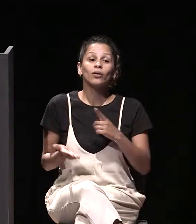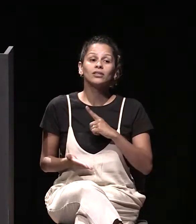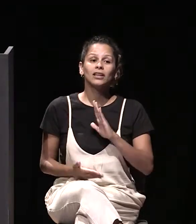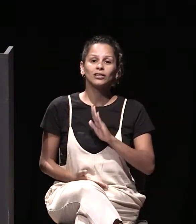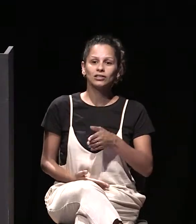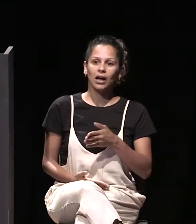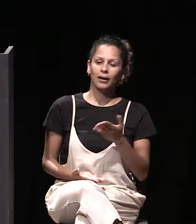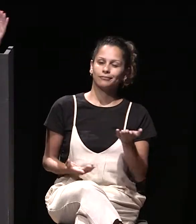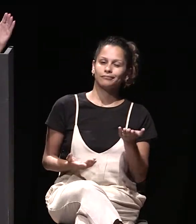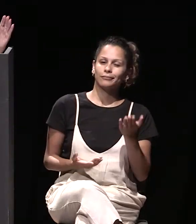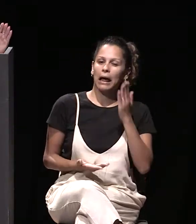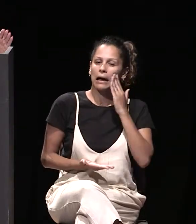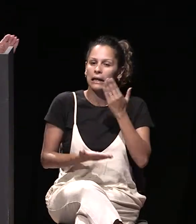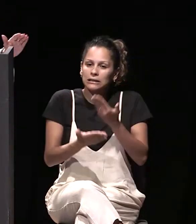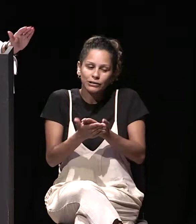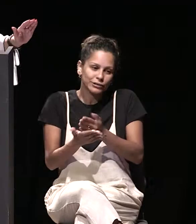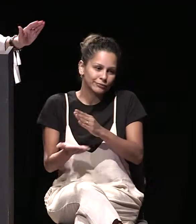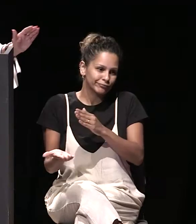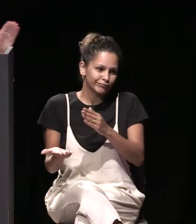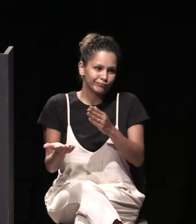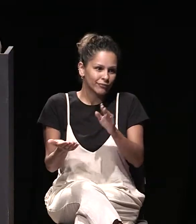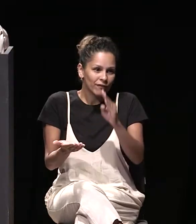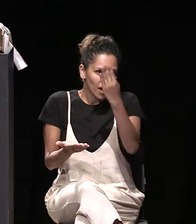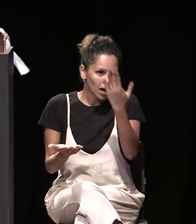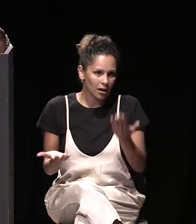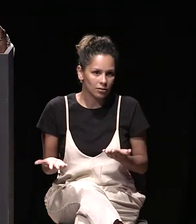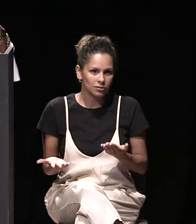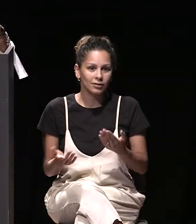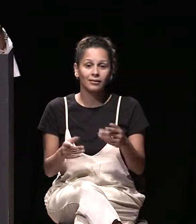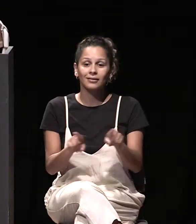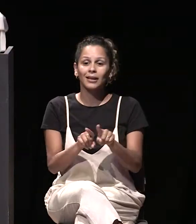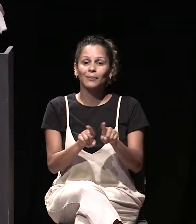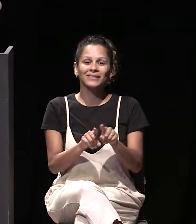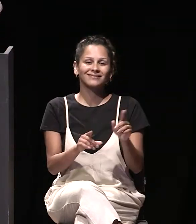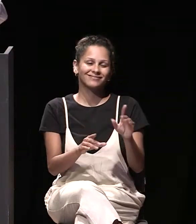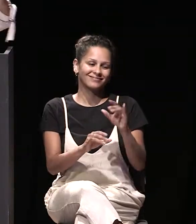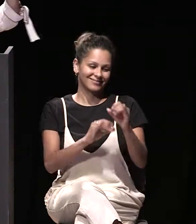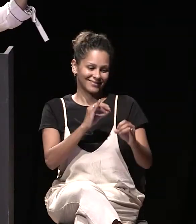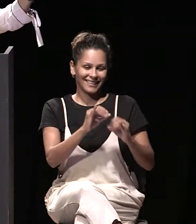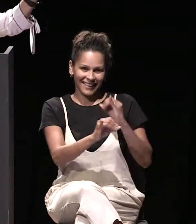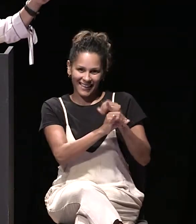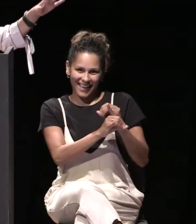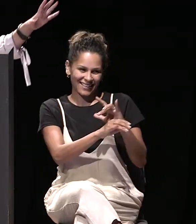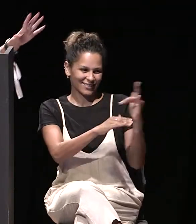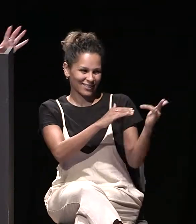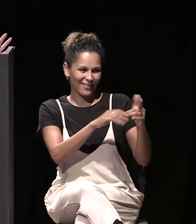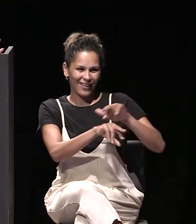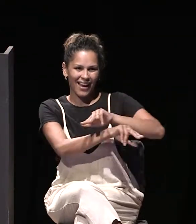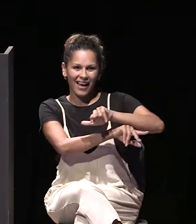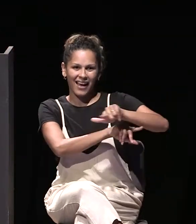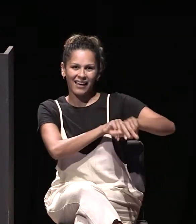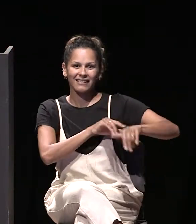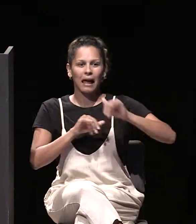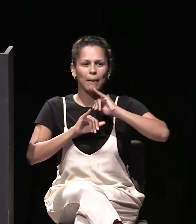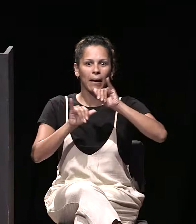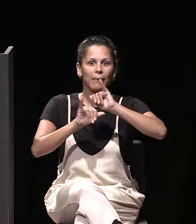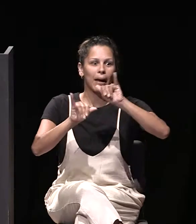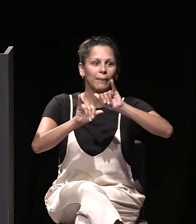as pessoas ocupam as redes sociais contando 1000 histórias que elas se disseminam